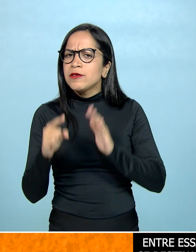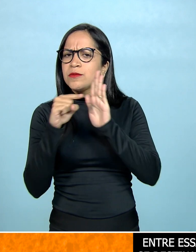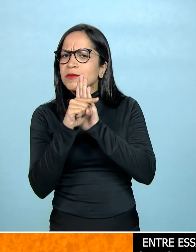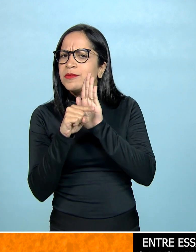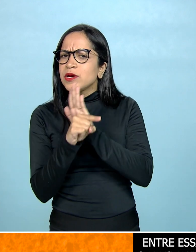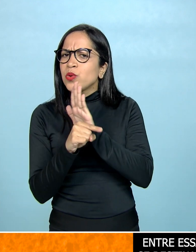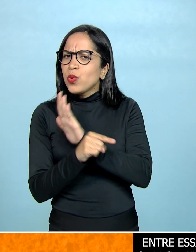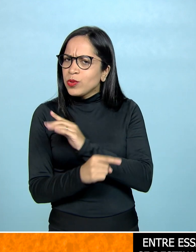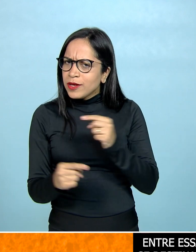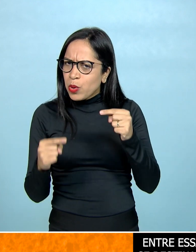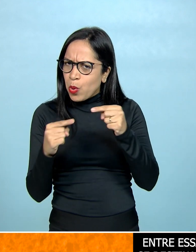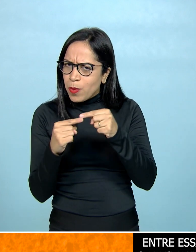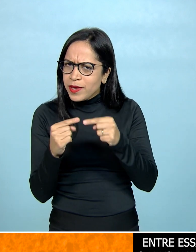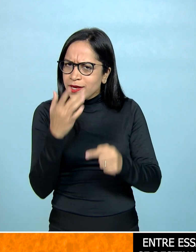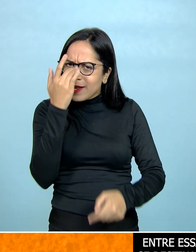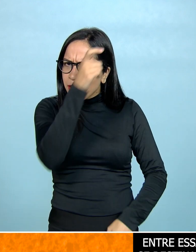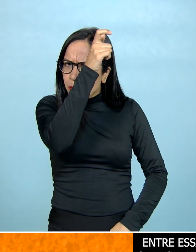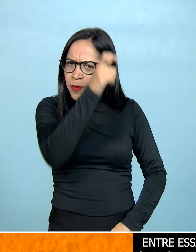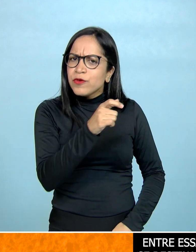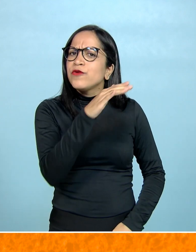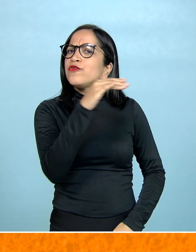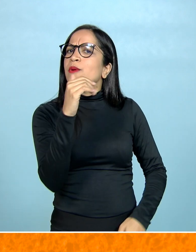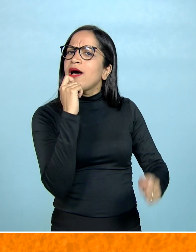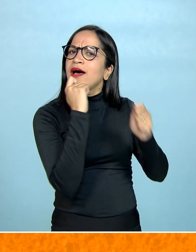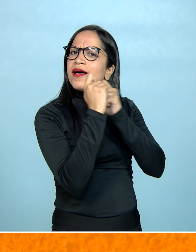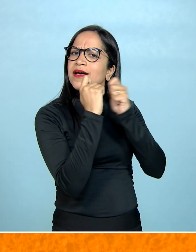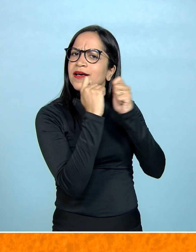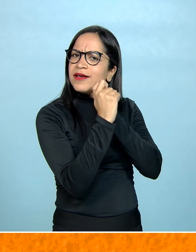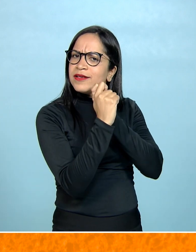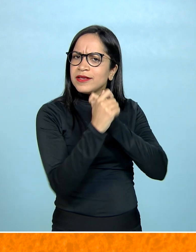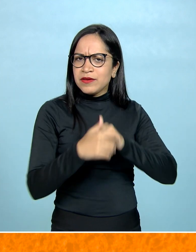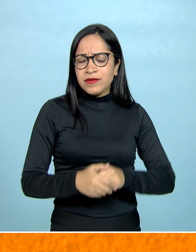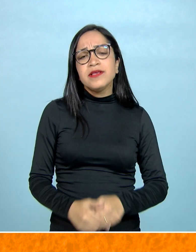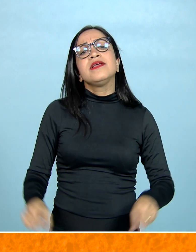a quem se destinará o texto.